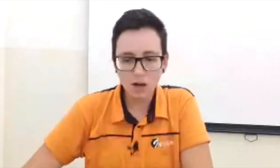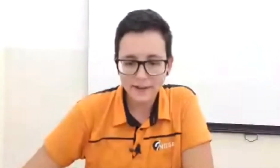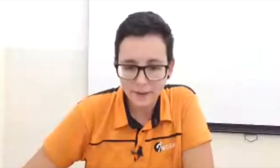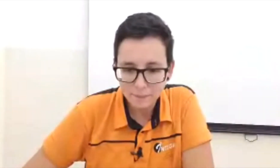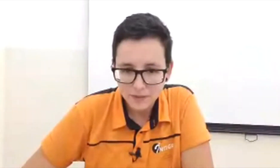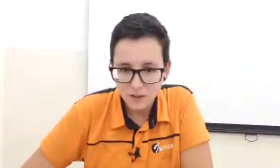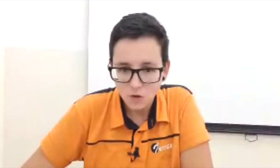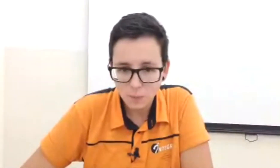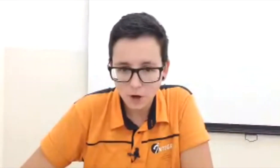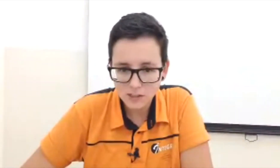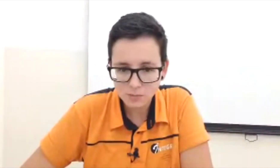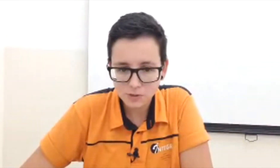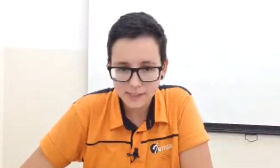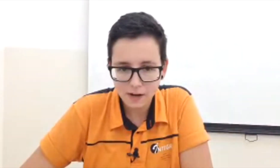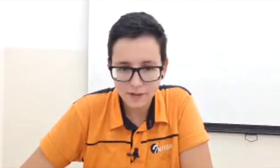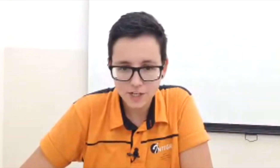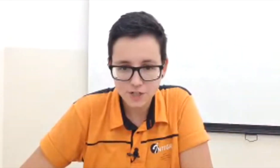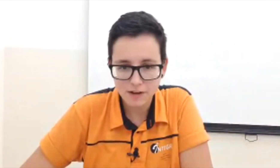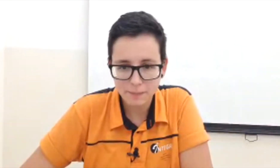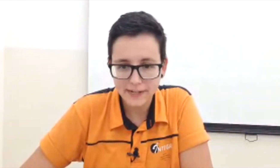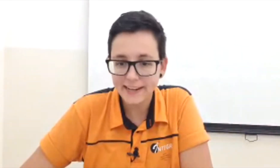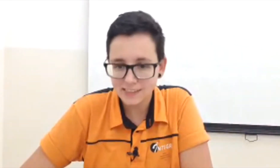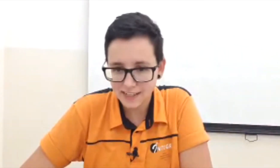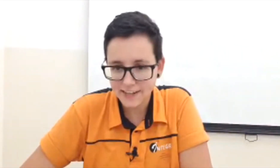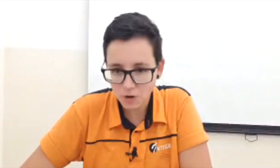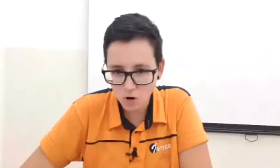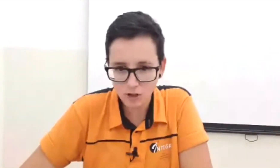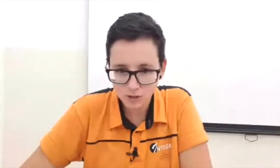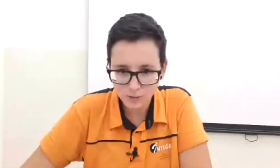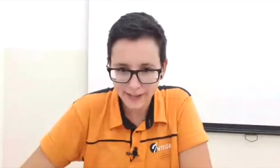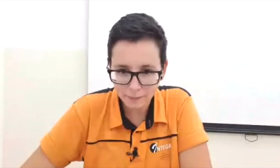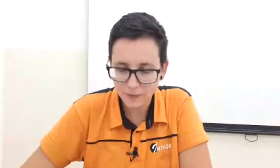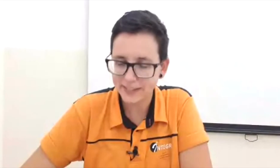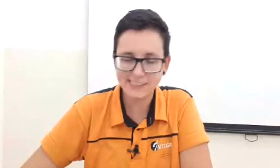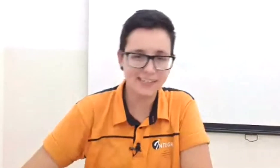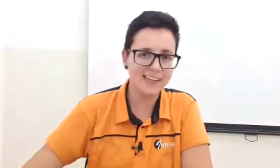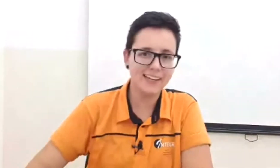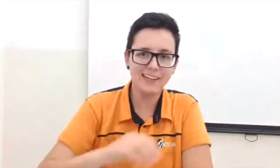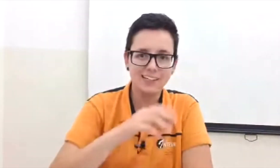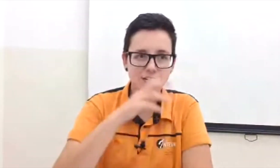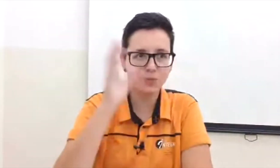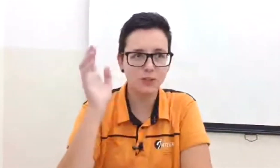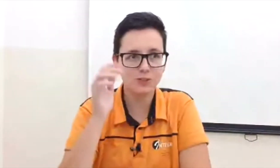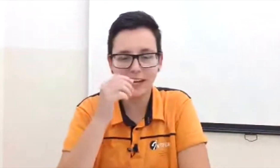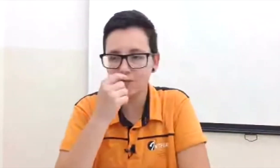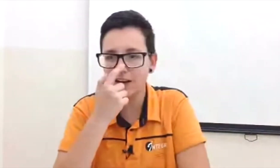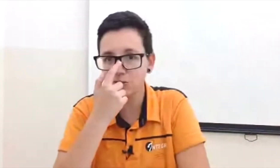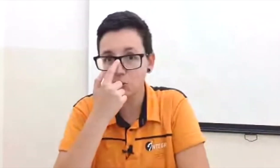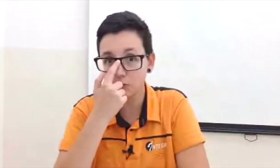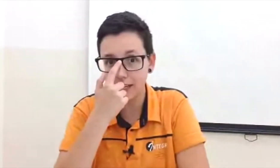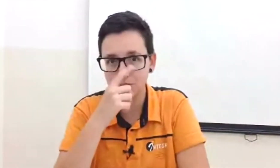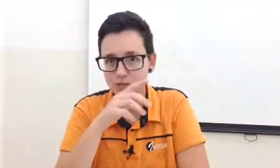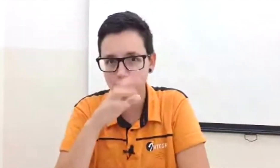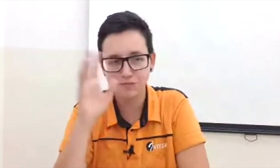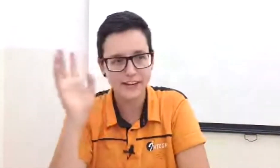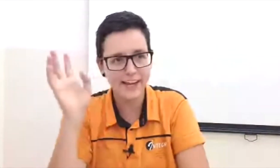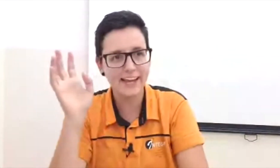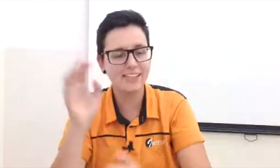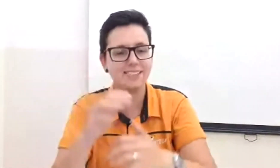Agora, o próximo sinal que a gente vai aprender, esse aqui eu gosto, hein? Porque esse aqui a gente pode usar em vários contextos diferentes, esse